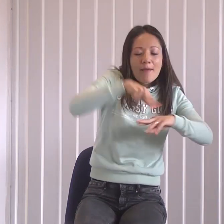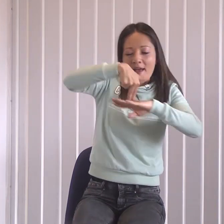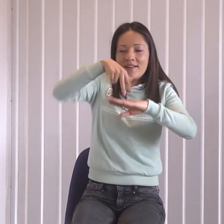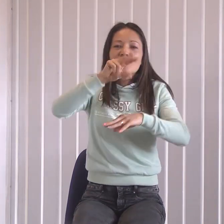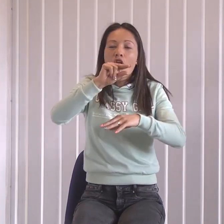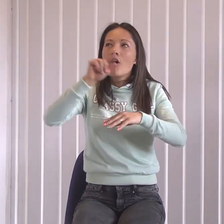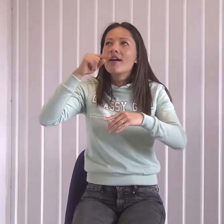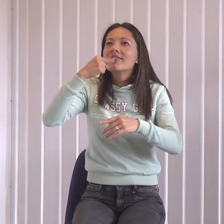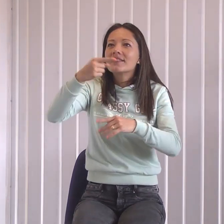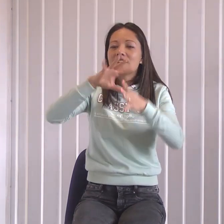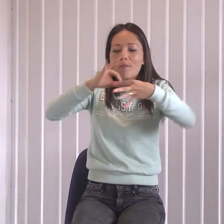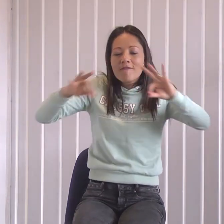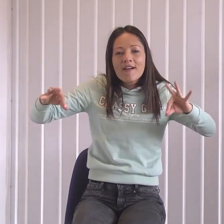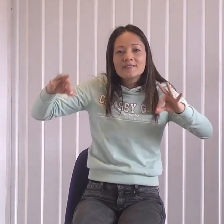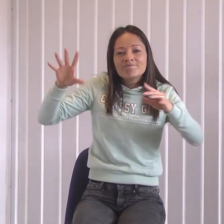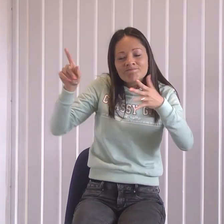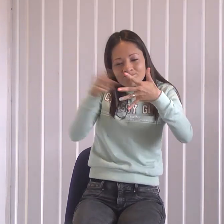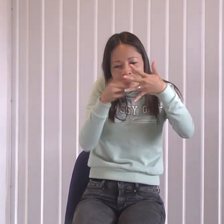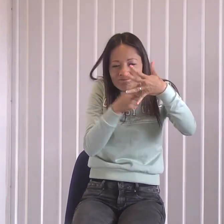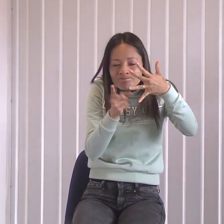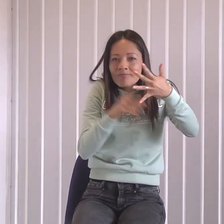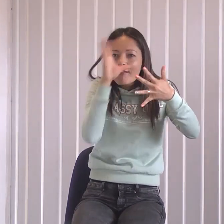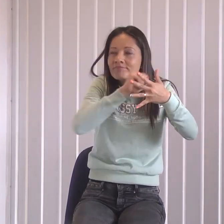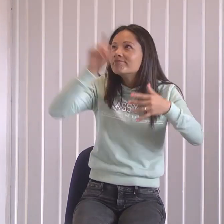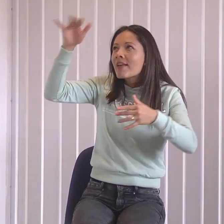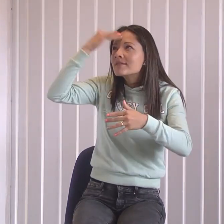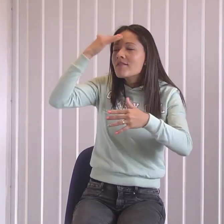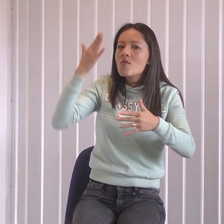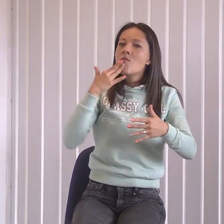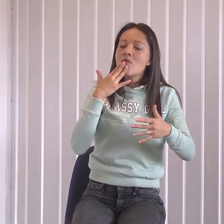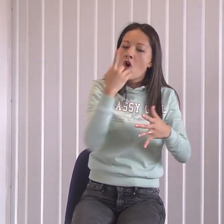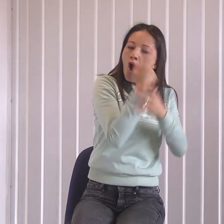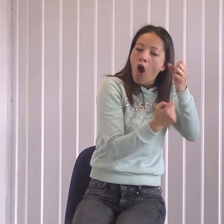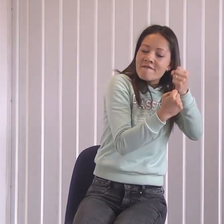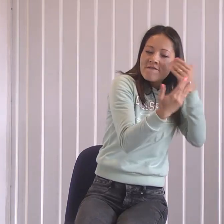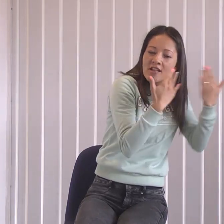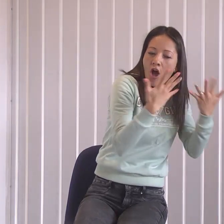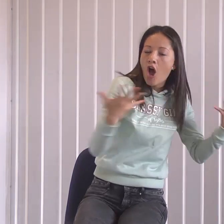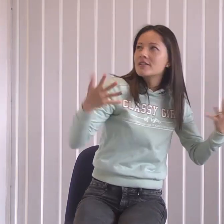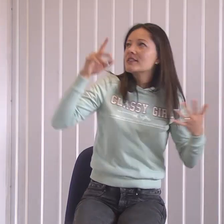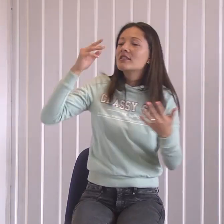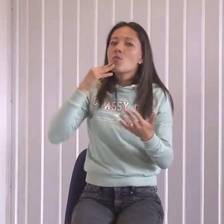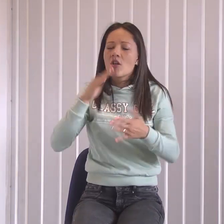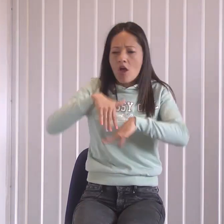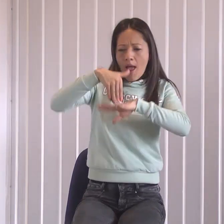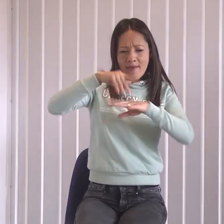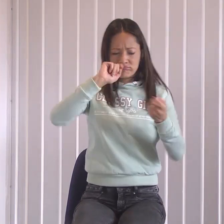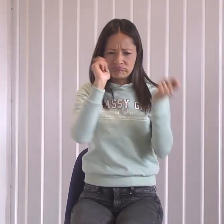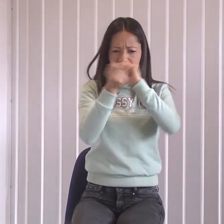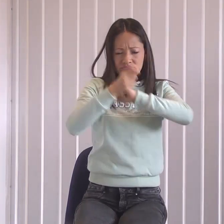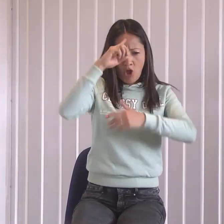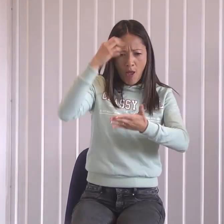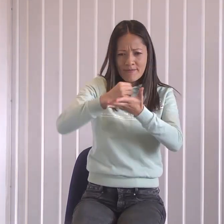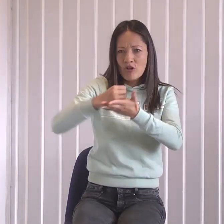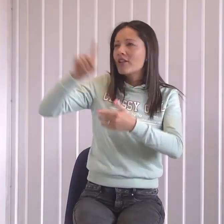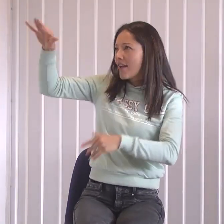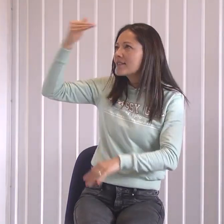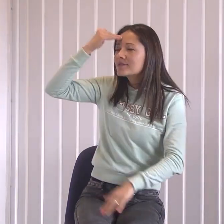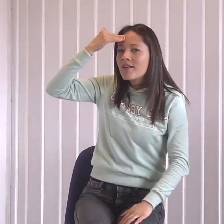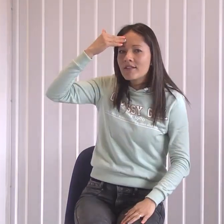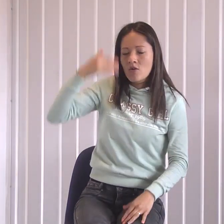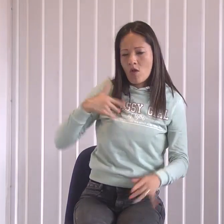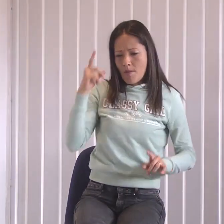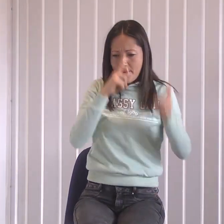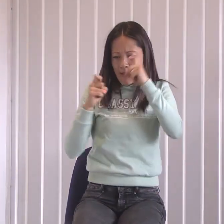está diciendo es que Él sabe cuando usted está afianzado en algo y cuando se levanta y cambia de opinión, cuando usted está